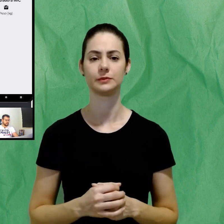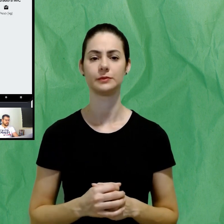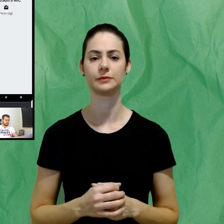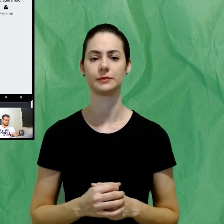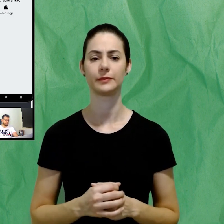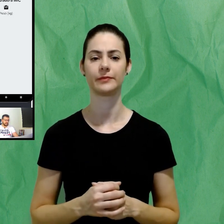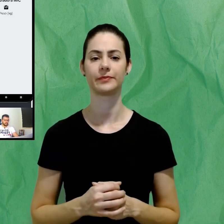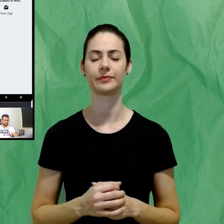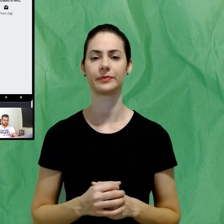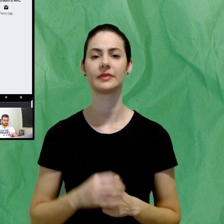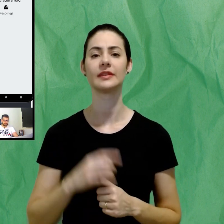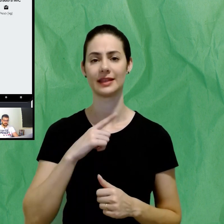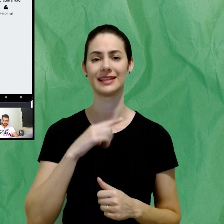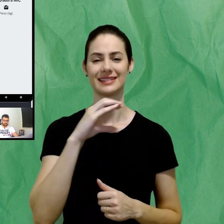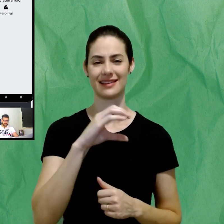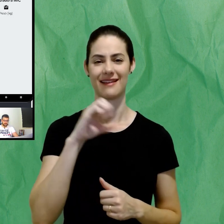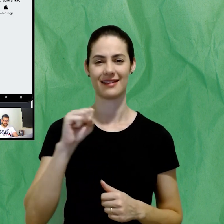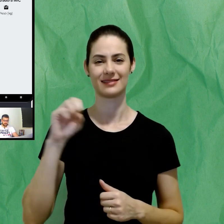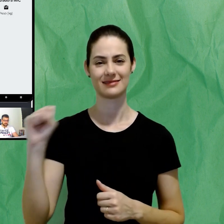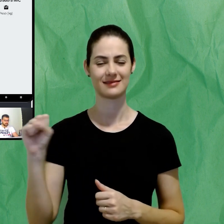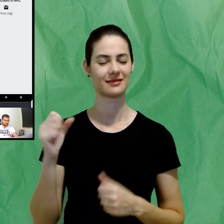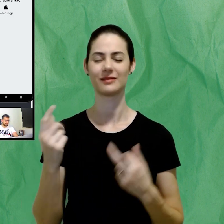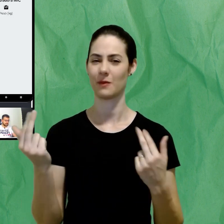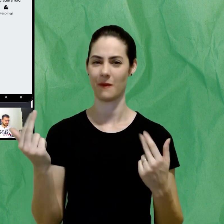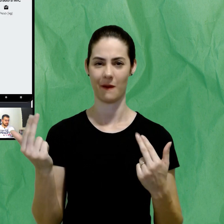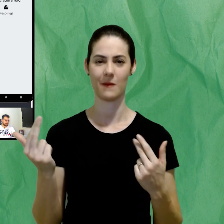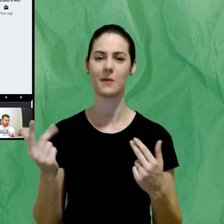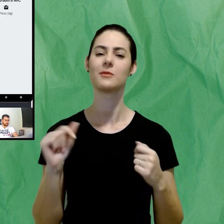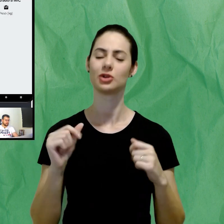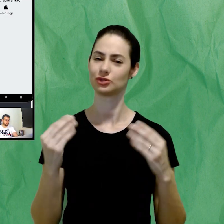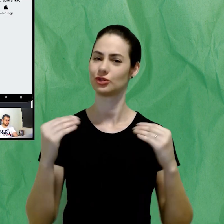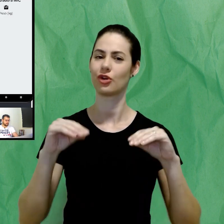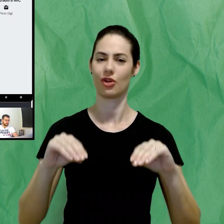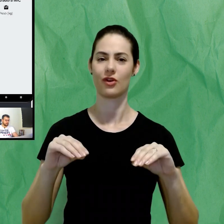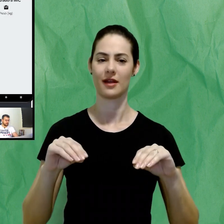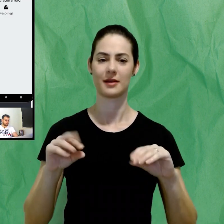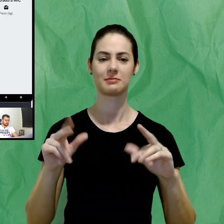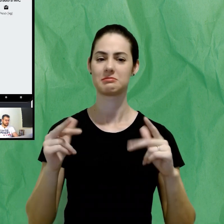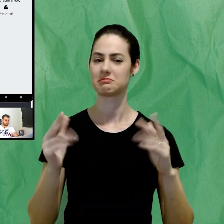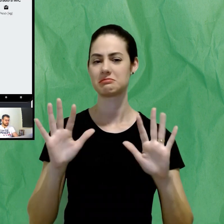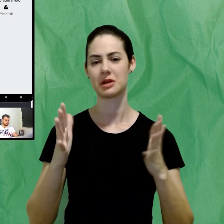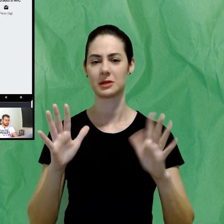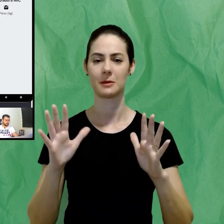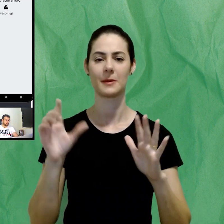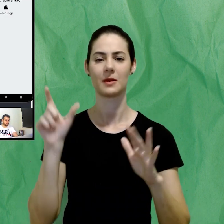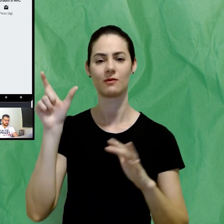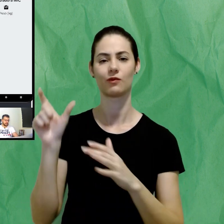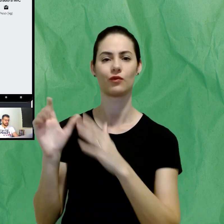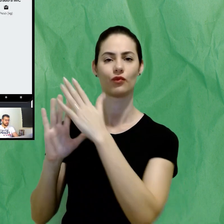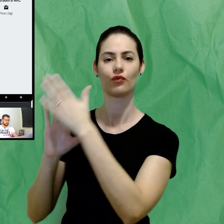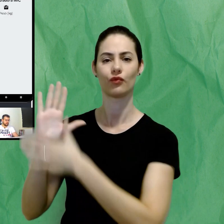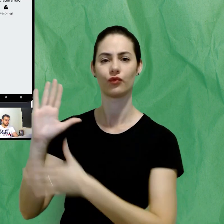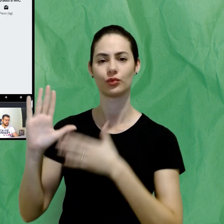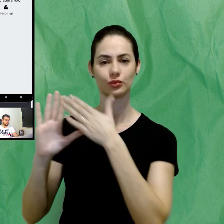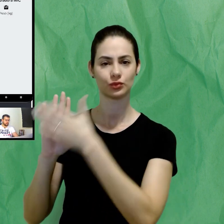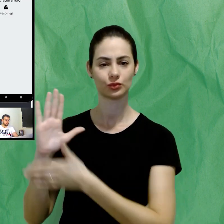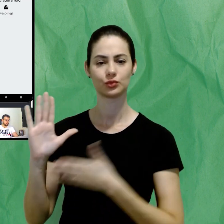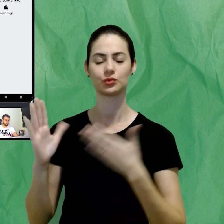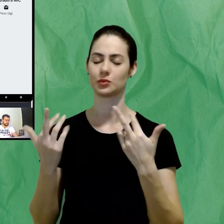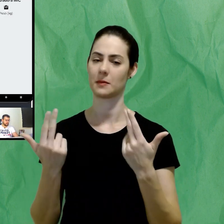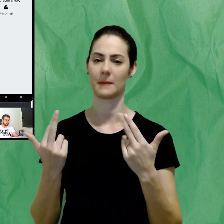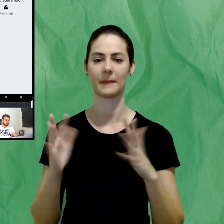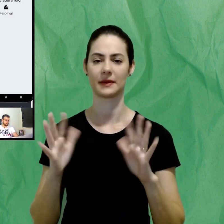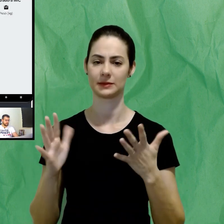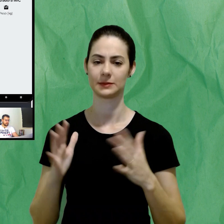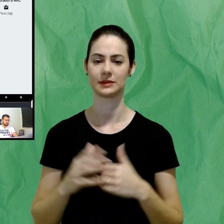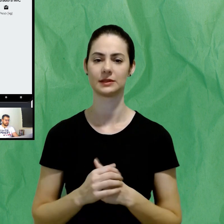tem lá no CSS, né, a gente pode colocar também um texto padrão de fundo para ele, que é o placeholder.